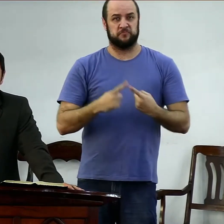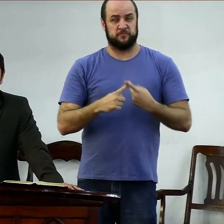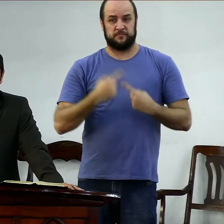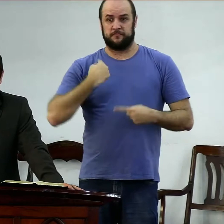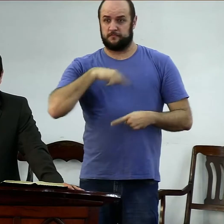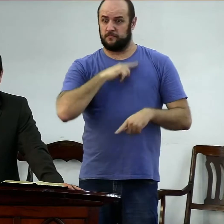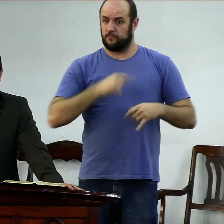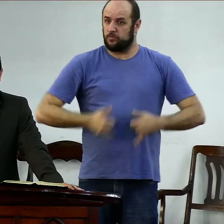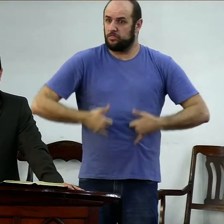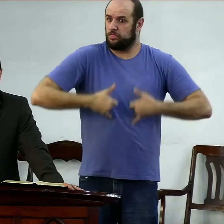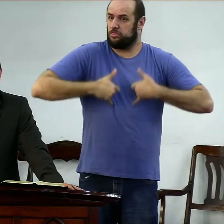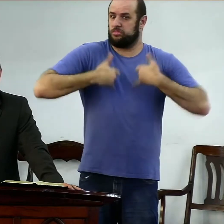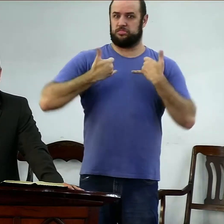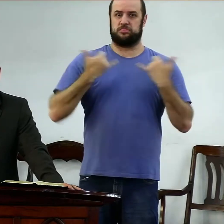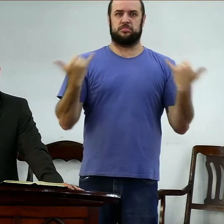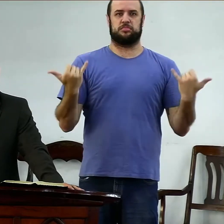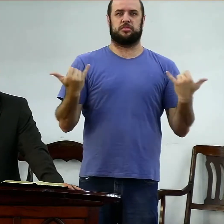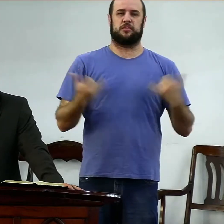achamos